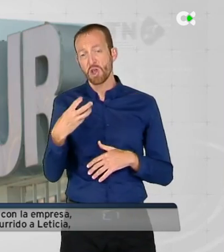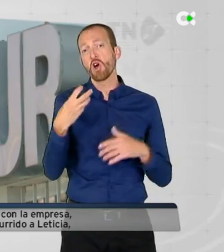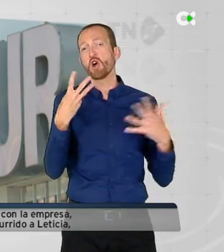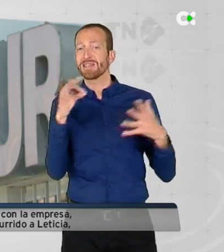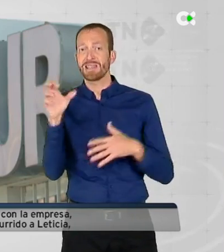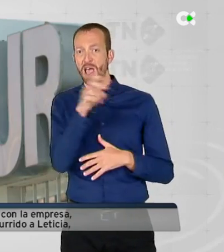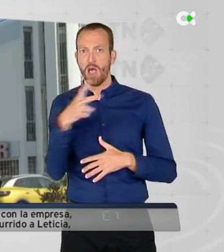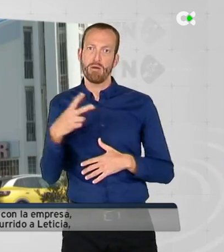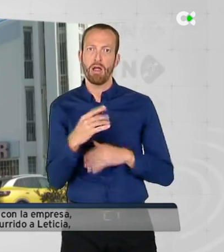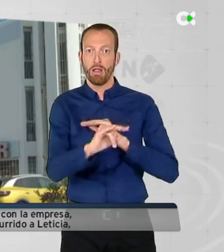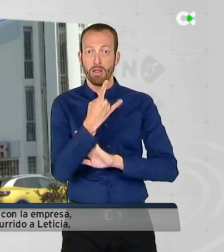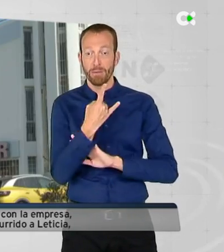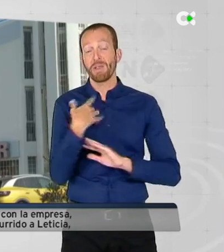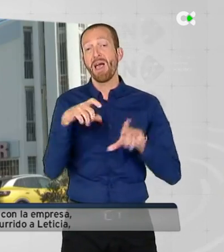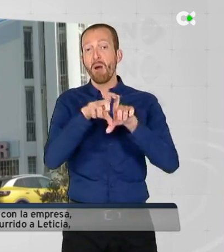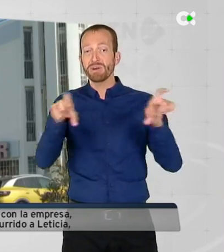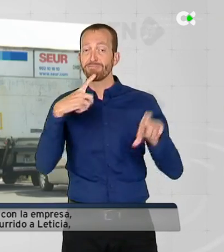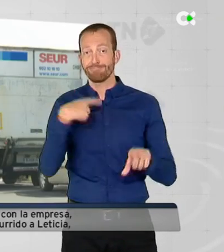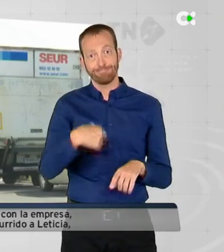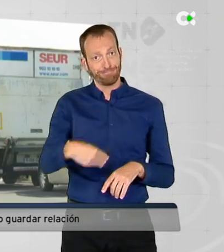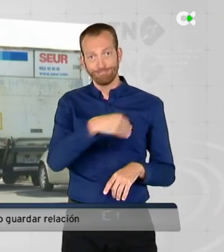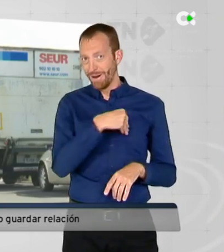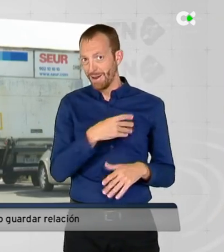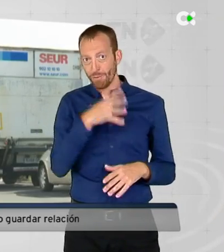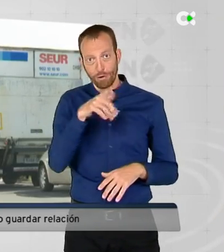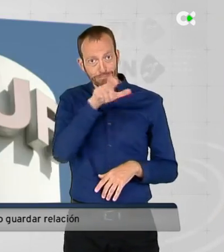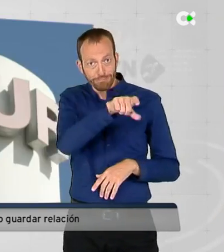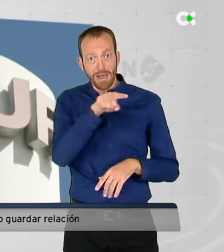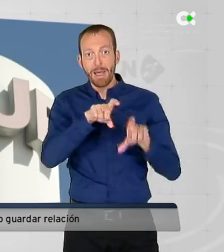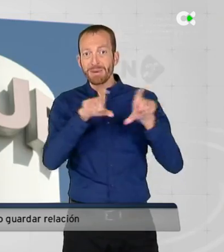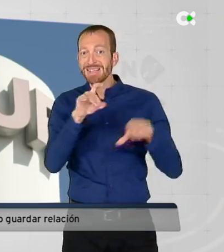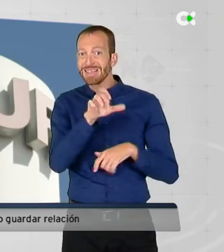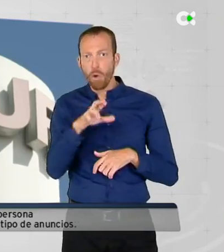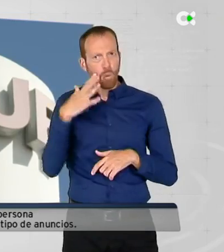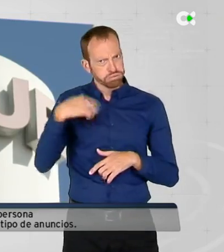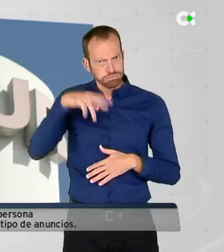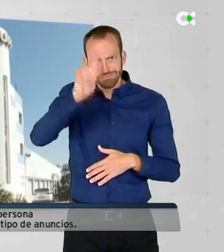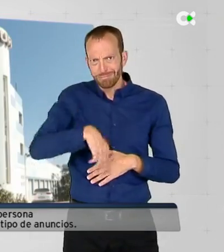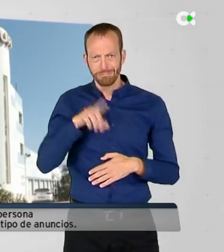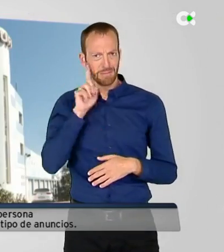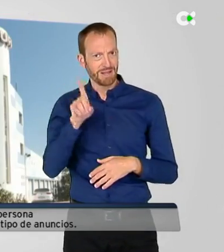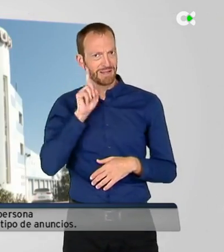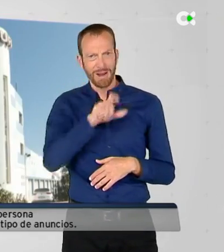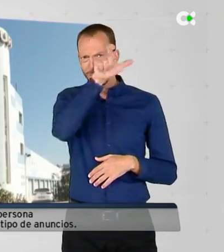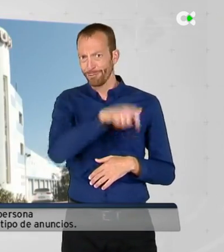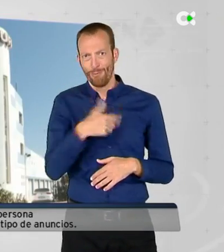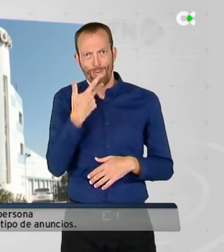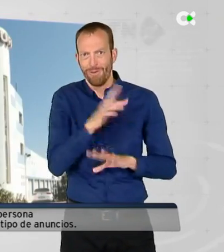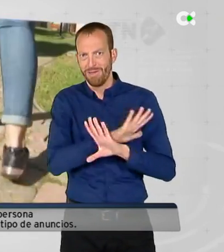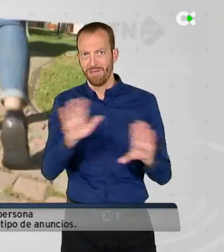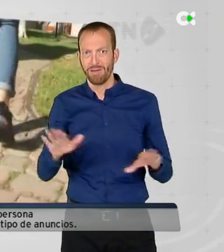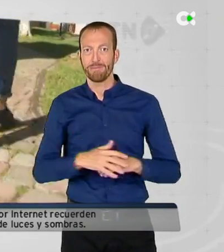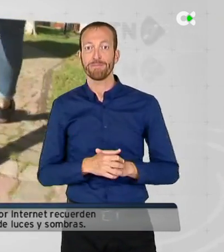Tras contactar con la empresa lamentan lo ocurrido a Leticia y nos aseguran no guardar relación con la persona que ofrece este tipo de